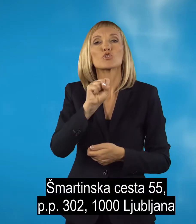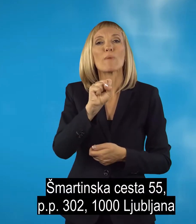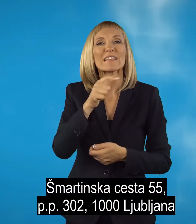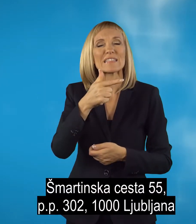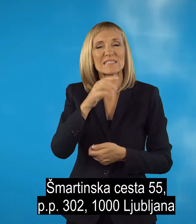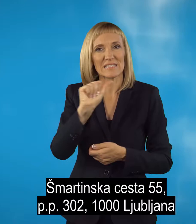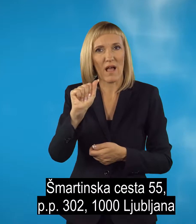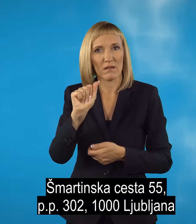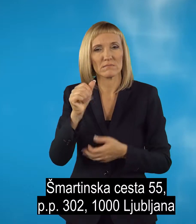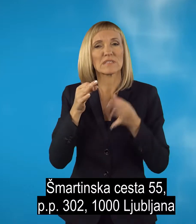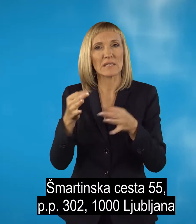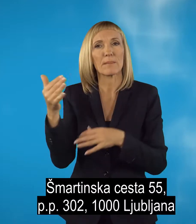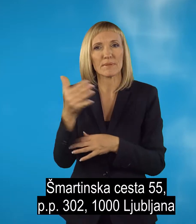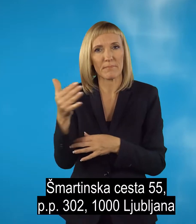Šmartinska cesta 55,